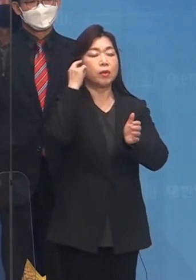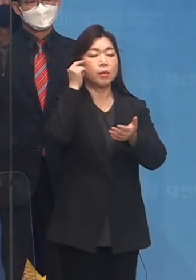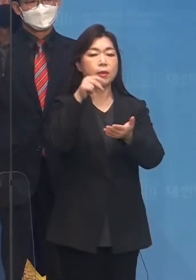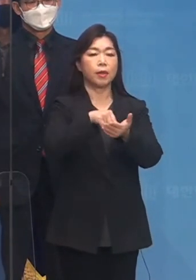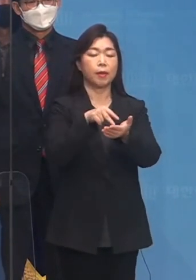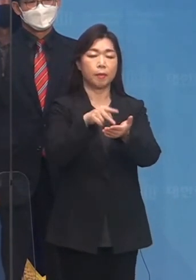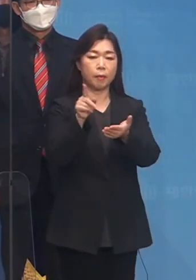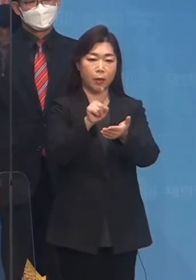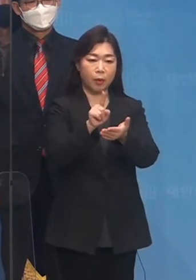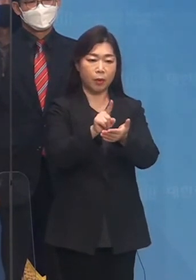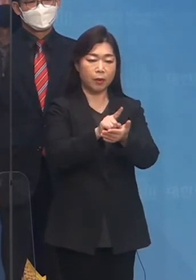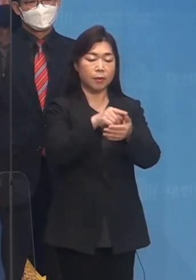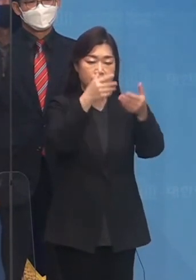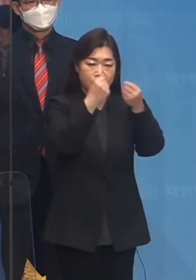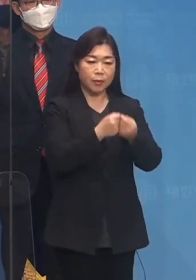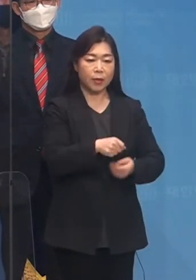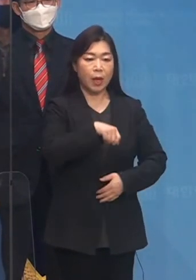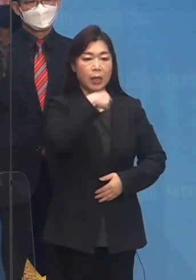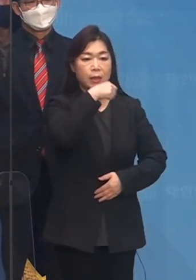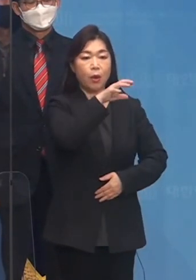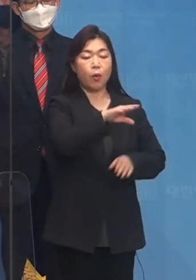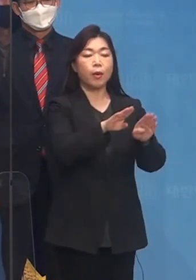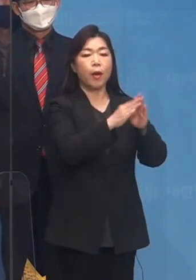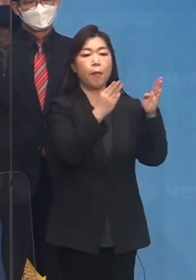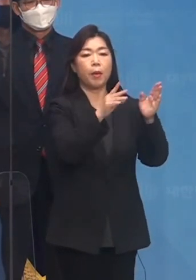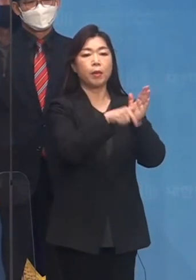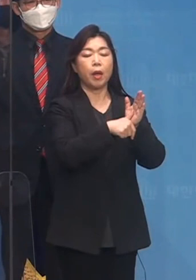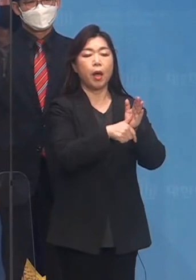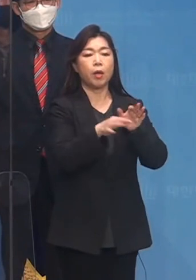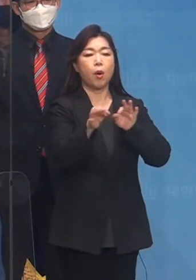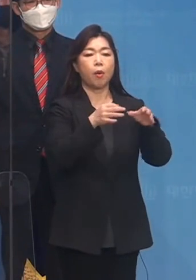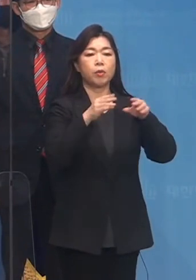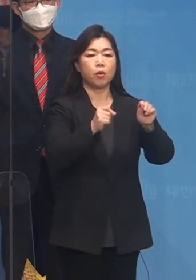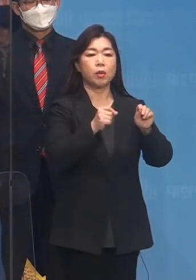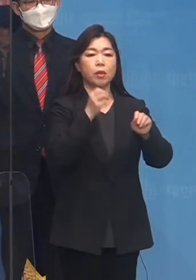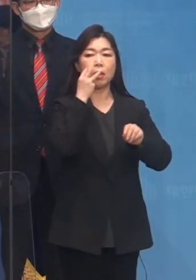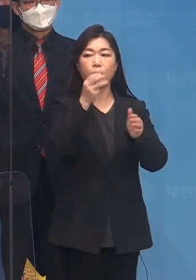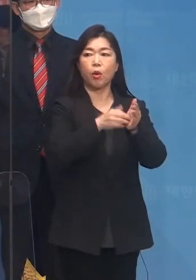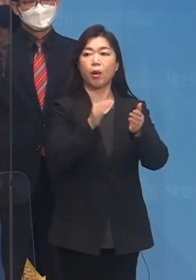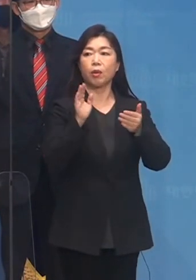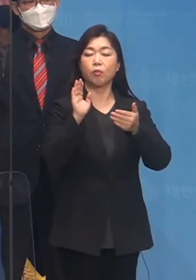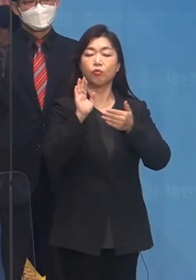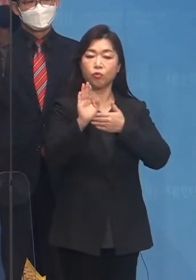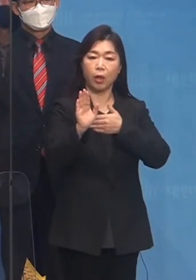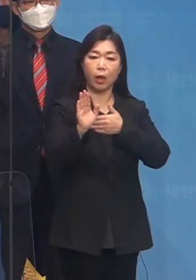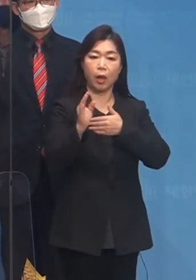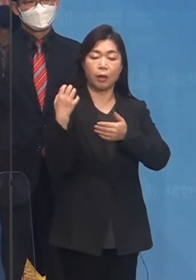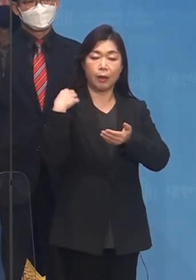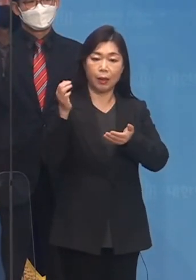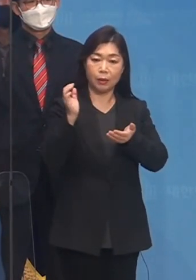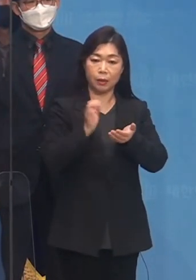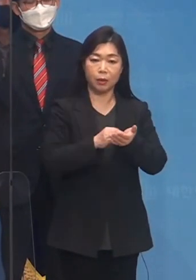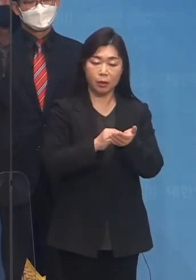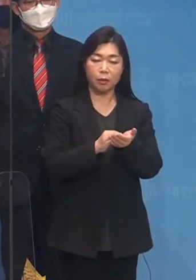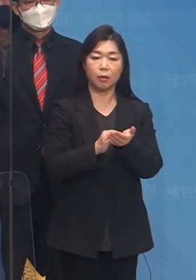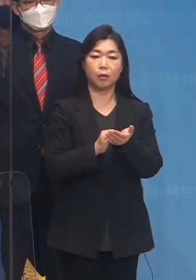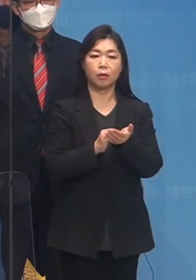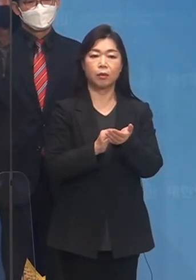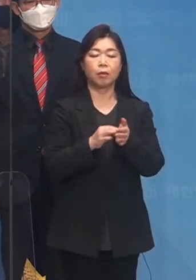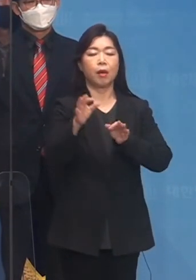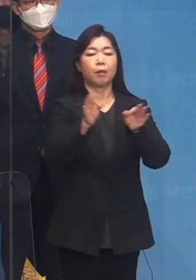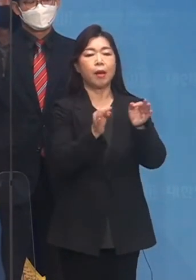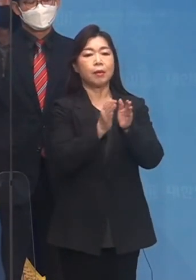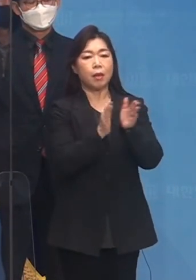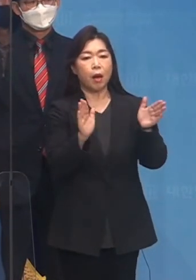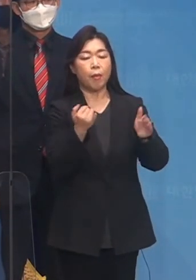것은 식당이 만약에 개업을 했다가 영업 정지 3개월을 받고 난 뒤에 다시 장사를